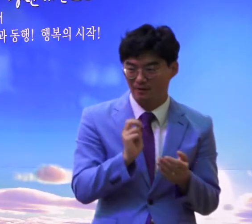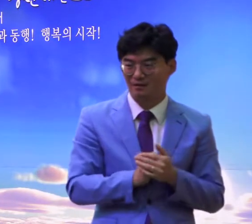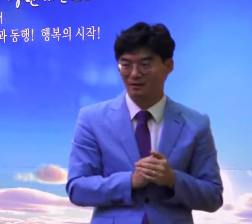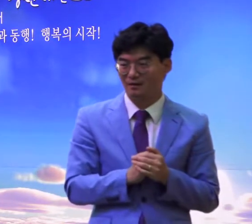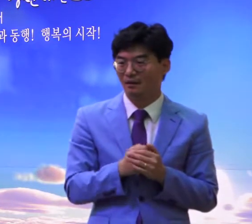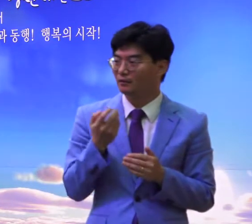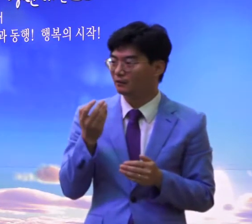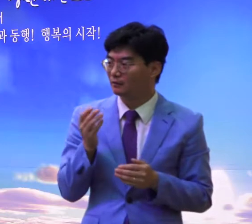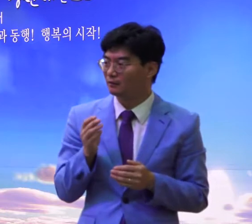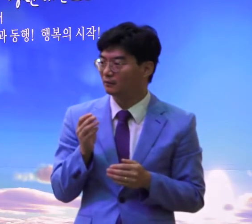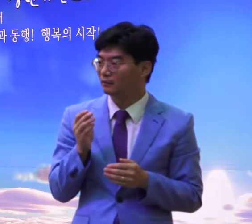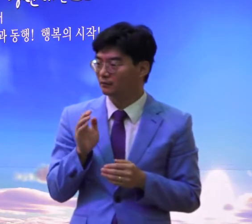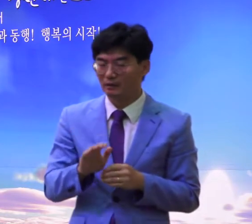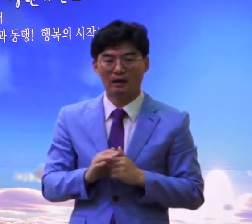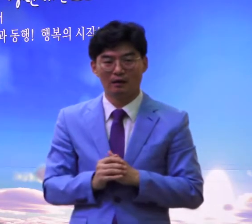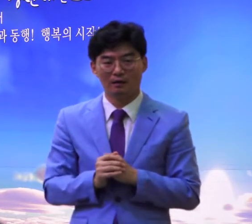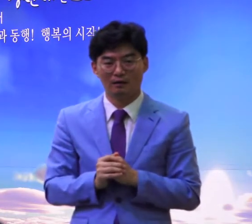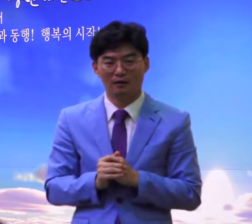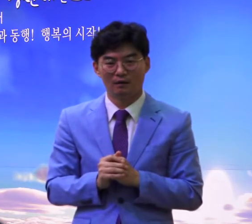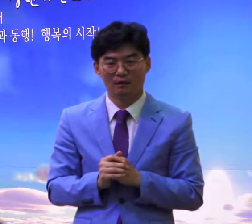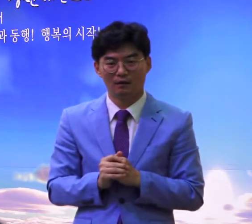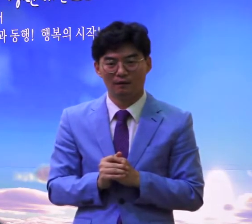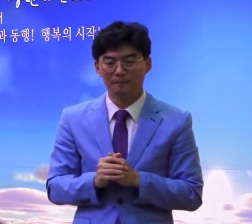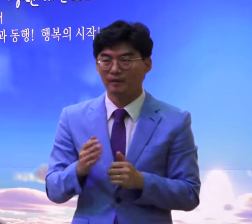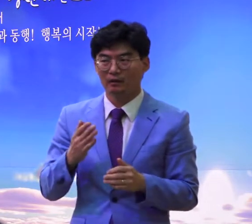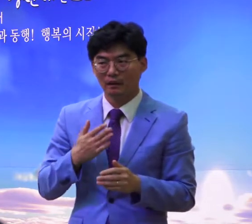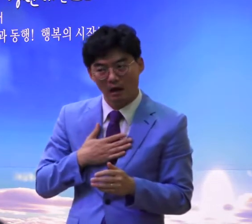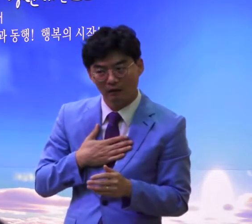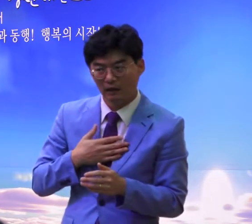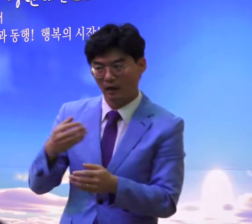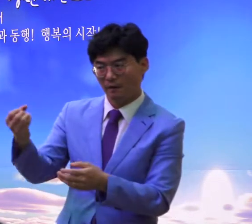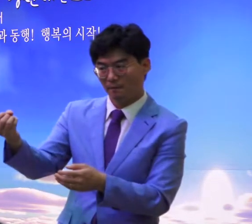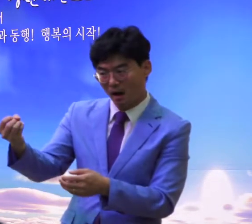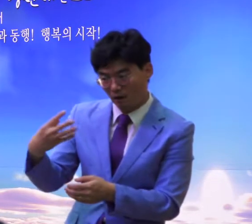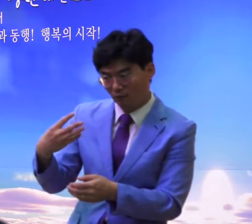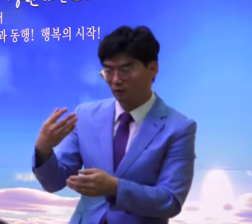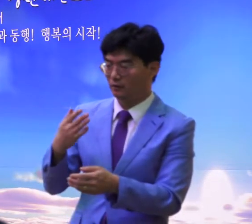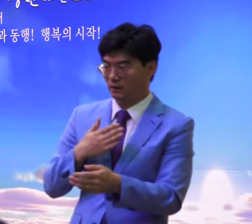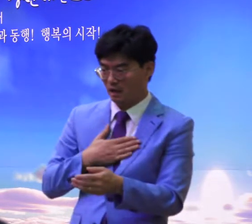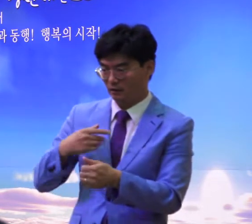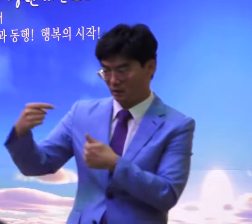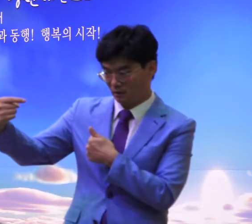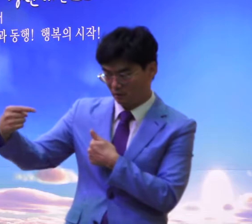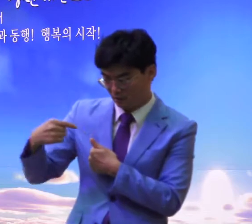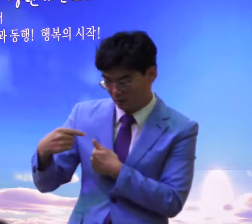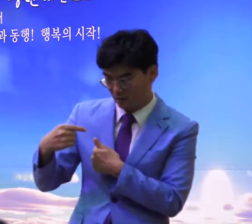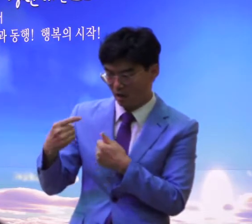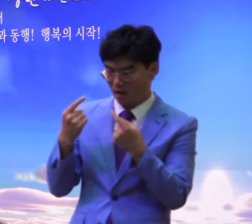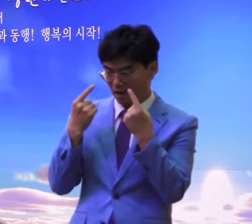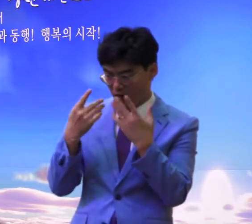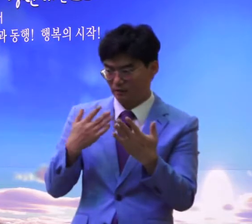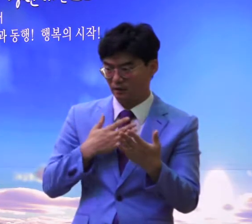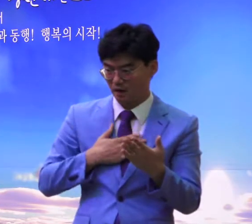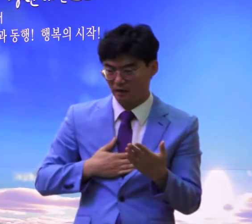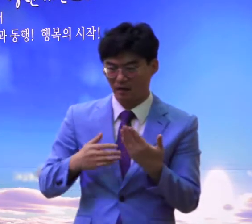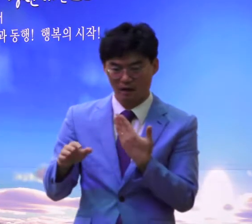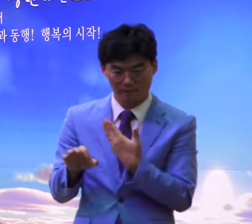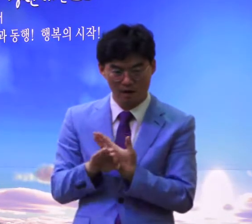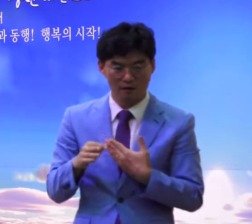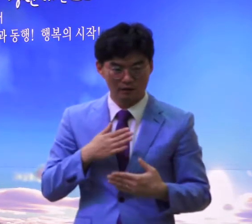생각을 한 적이 있습니다. 나를 향하신 하나님의 계획을 안다면 내 삶에 어떤 변화가 있을까, 얼마나 많은